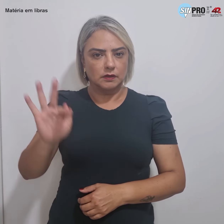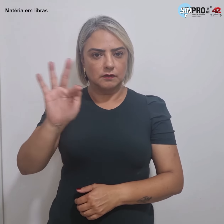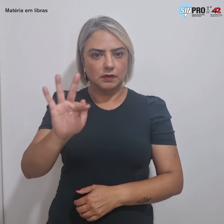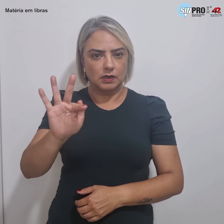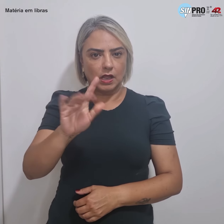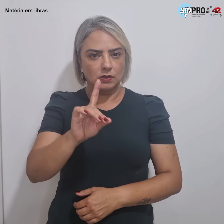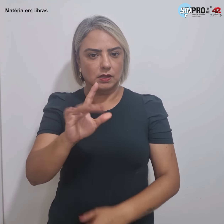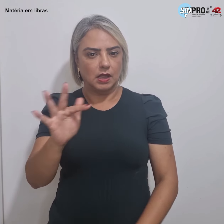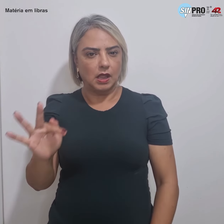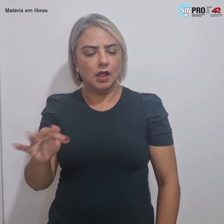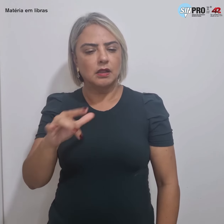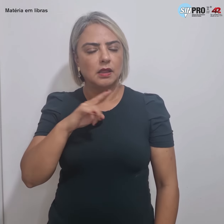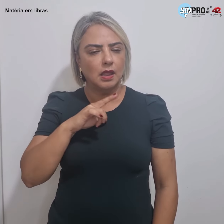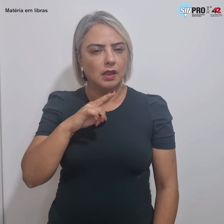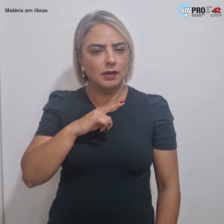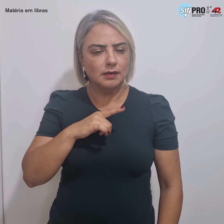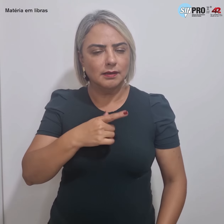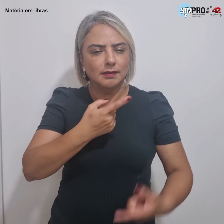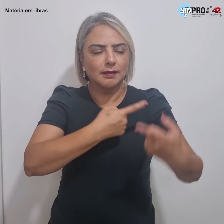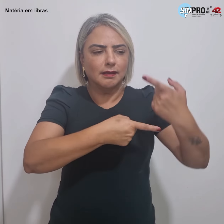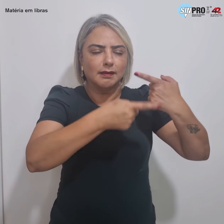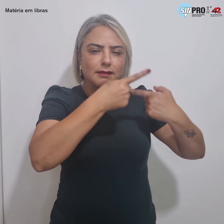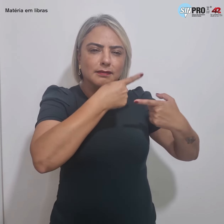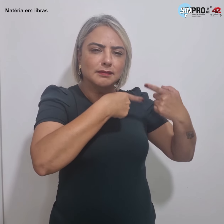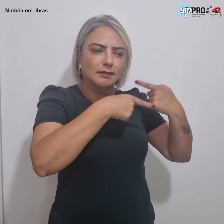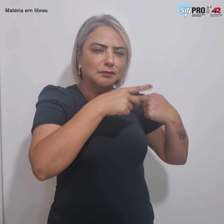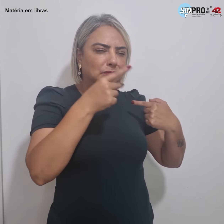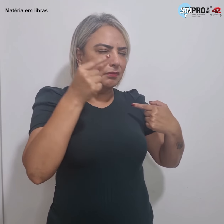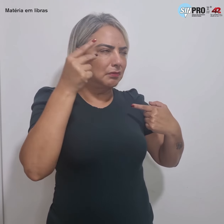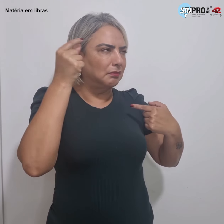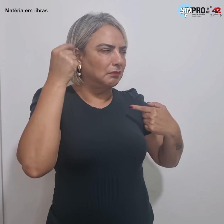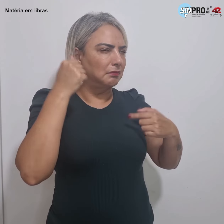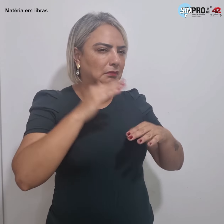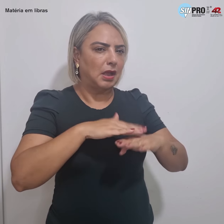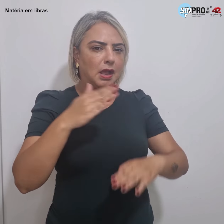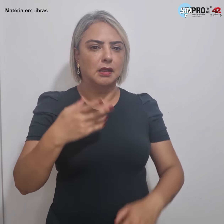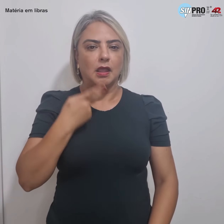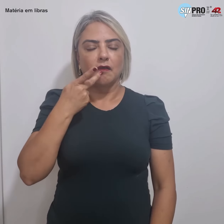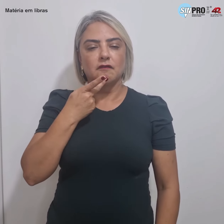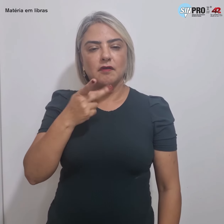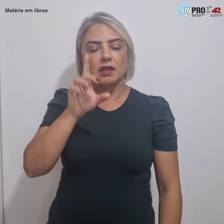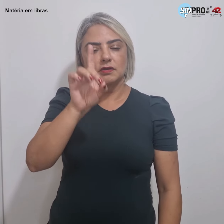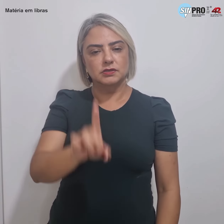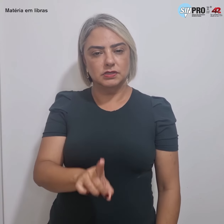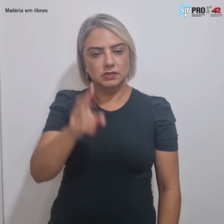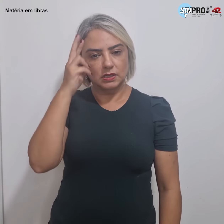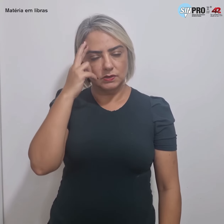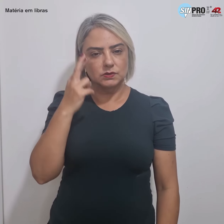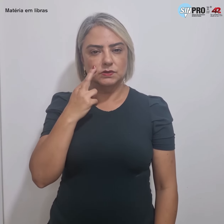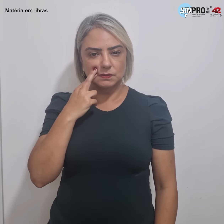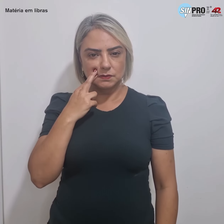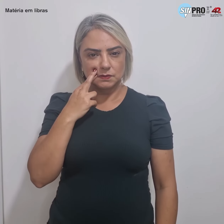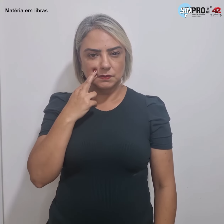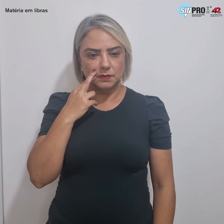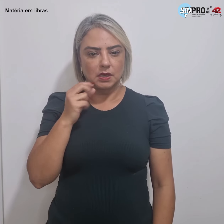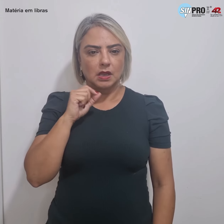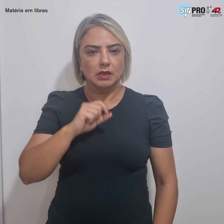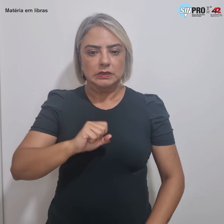teríamos retrocedido muito mais, afirma a dirigente do Simpro DF. Indignação e